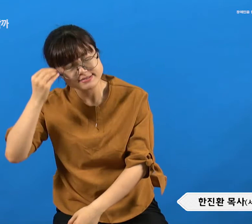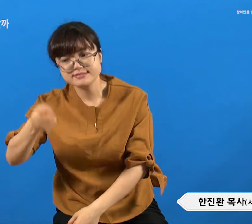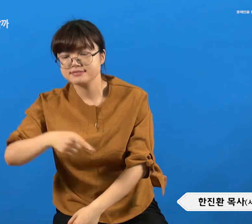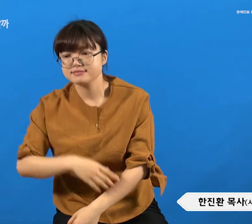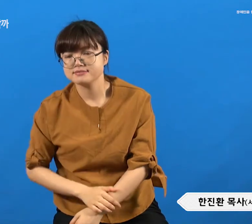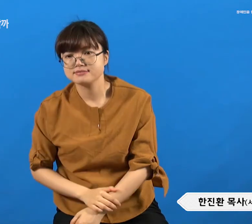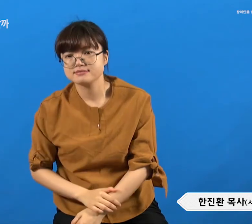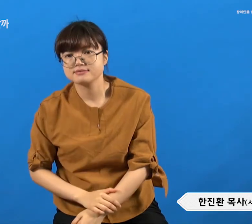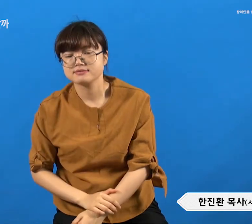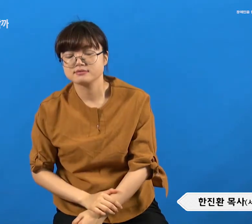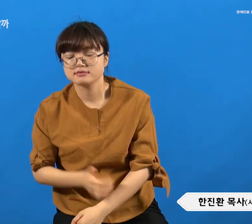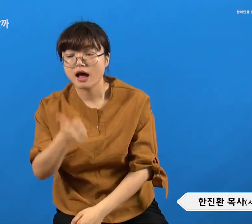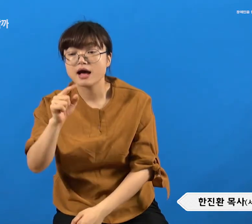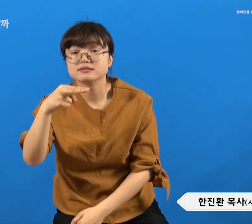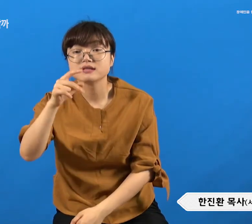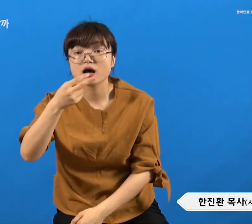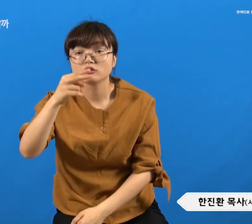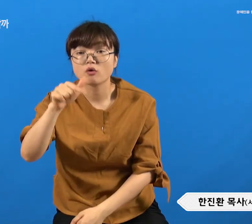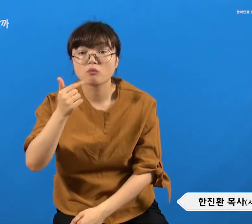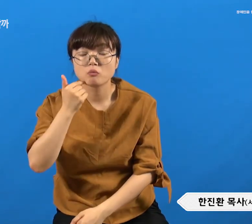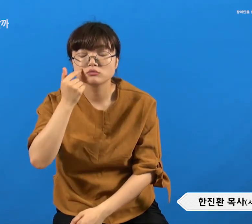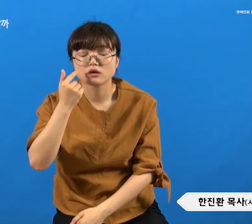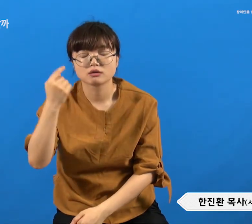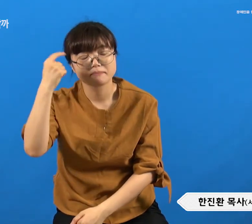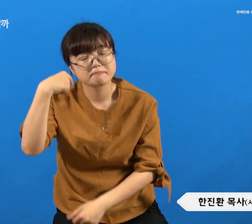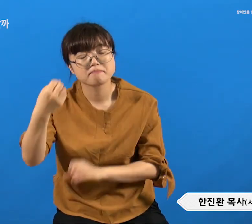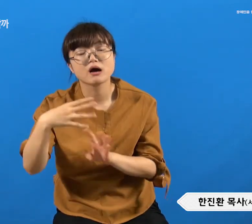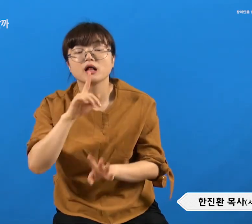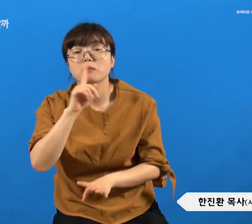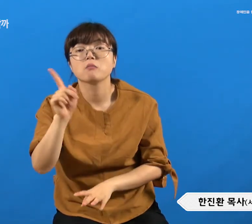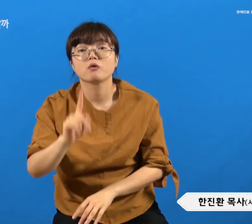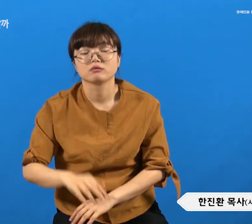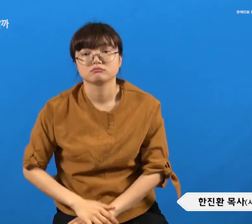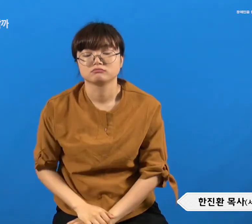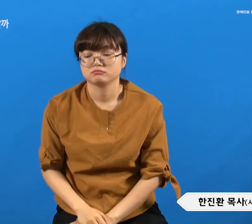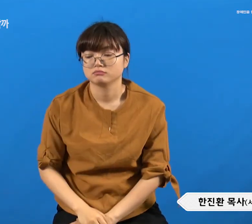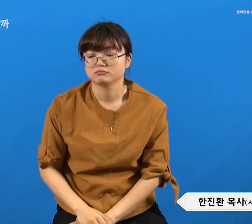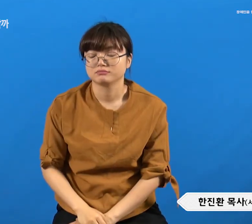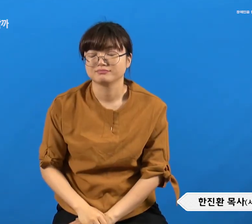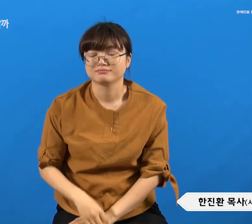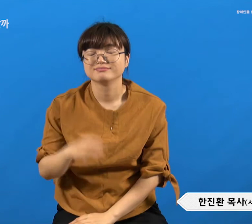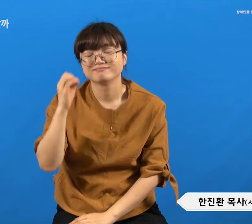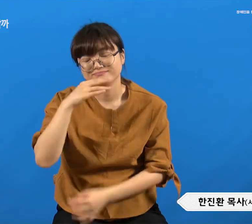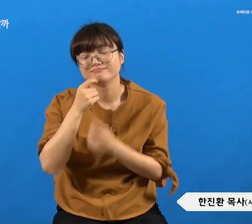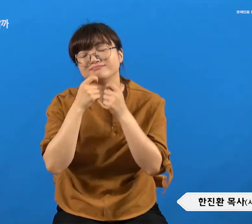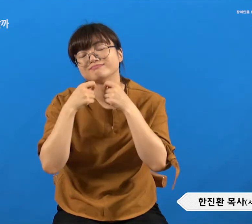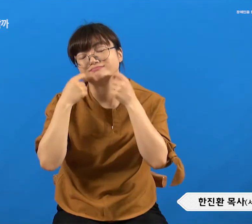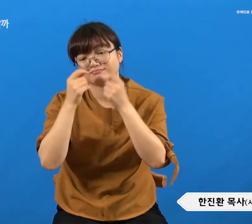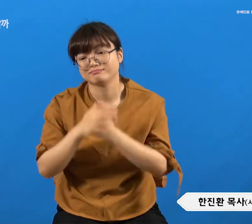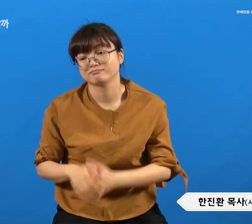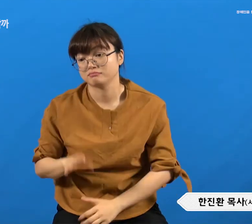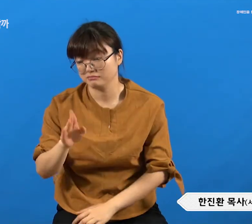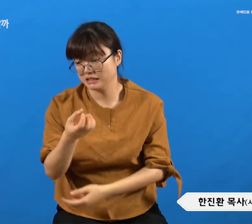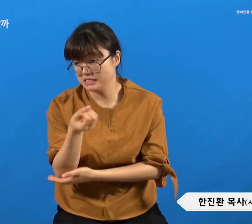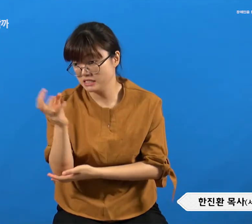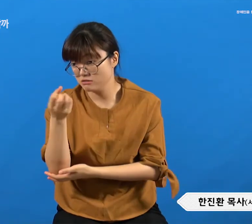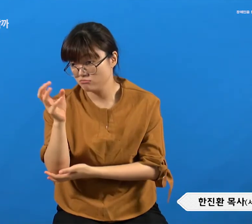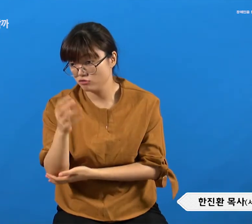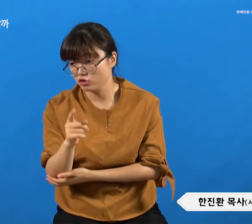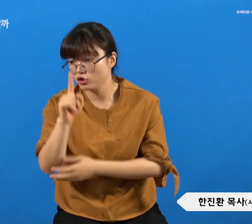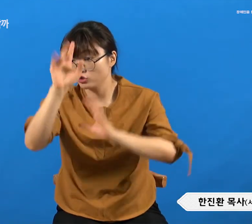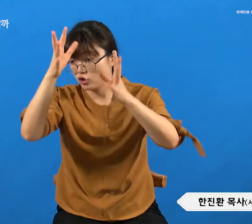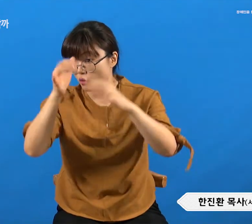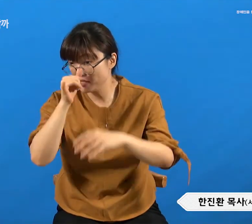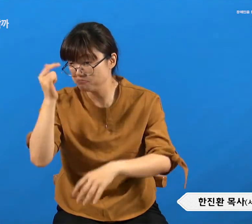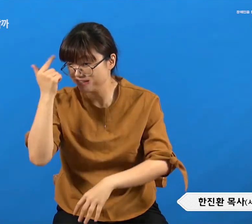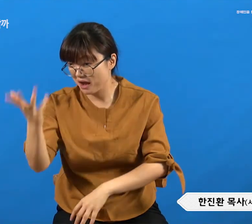떠들어댑니다. 한상동 목사님이 뭐라고 반응을 했는지 아십니까? 빙긋이 웃으면서 그 신문이